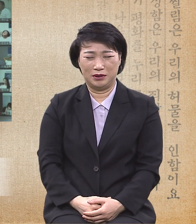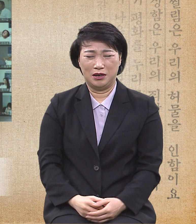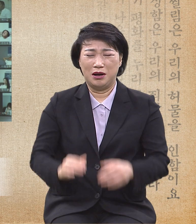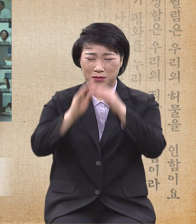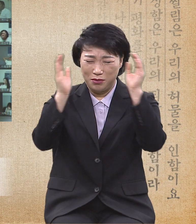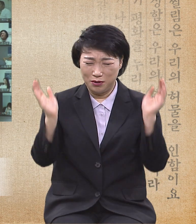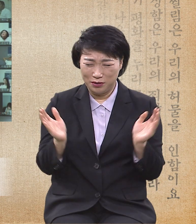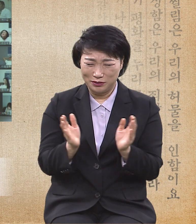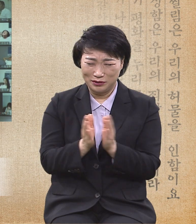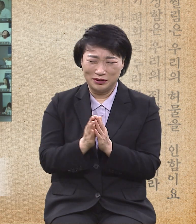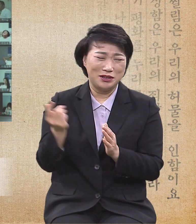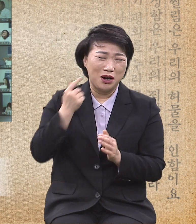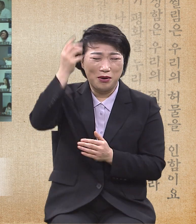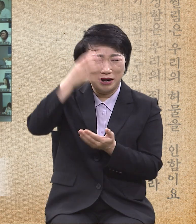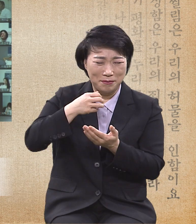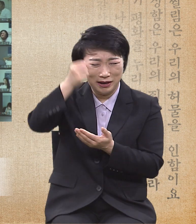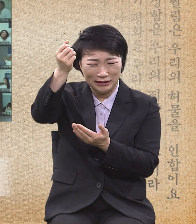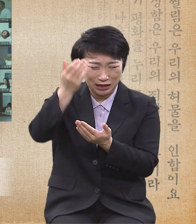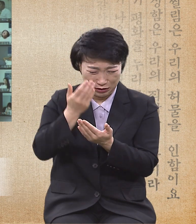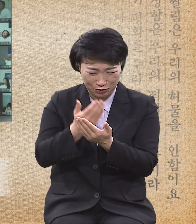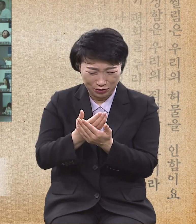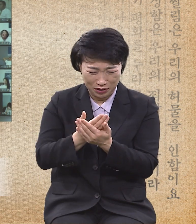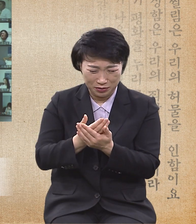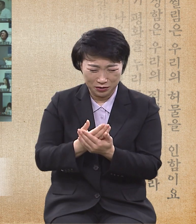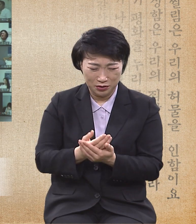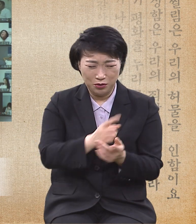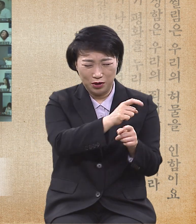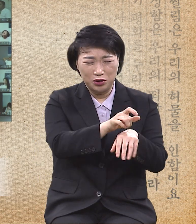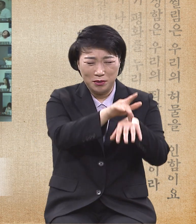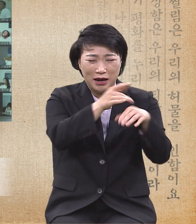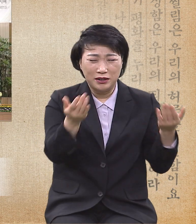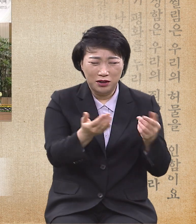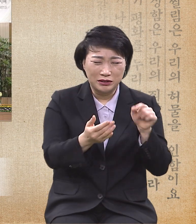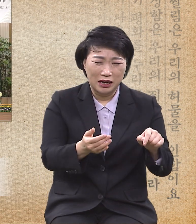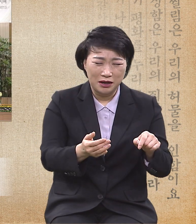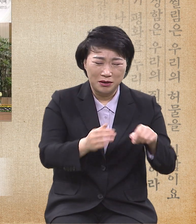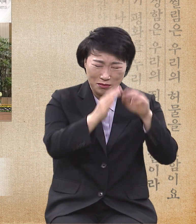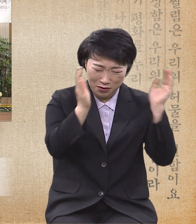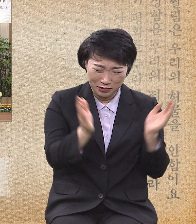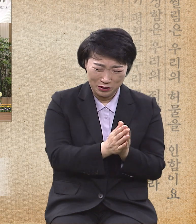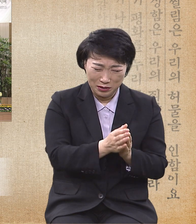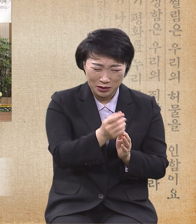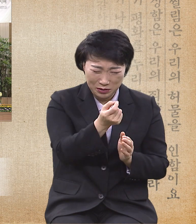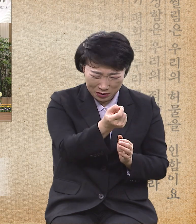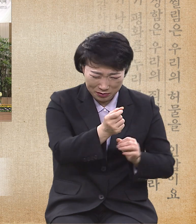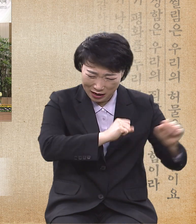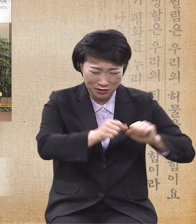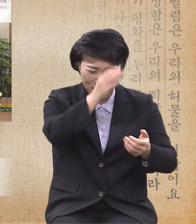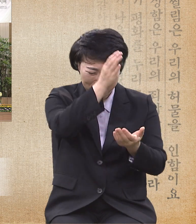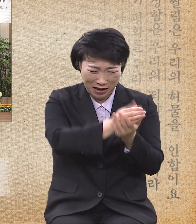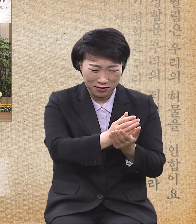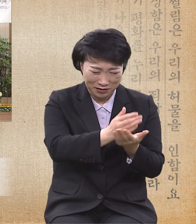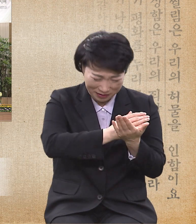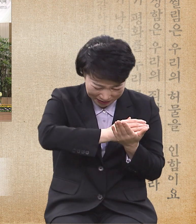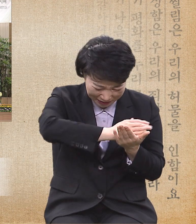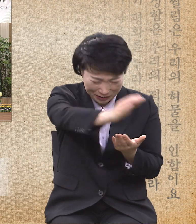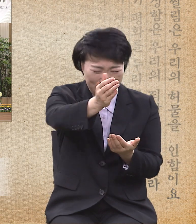모두 영광 받으시옵시고 마귀 사단 귀신은 꿈쩍도 못하게 쫓겨나게